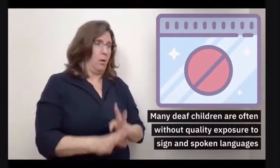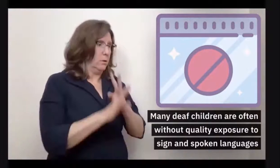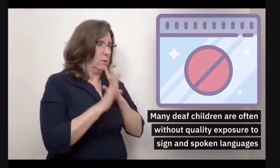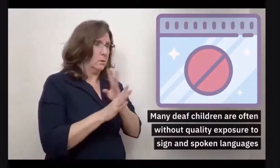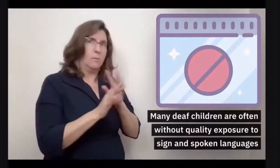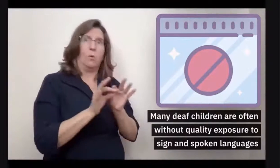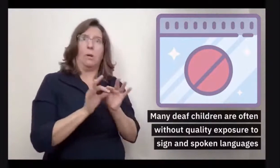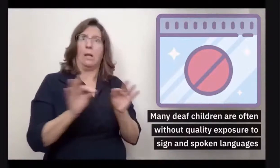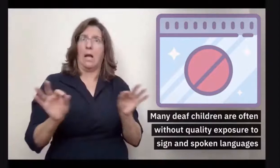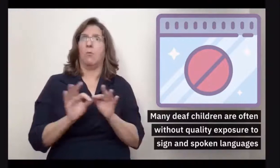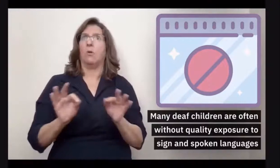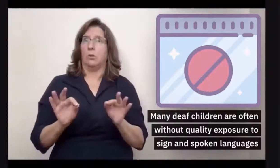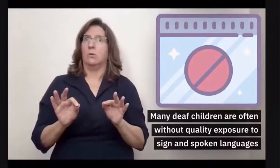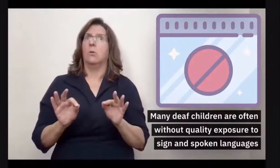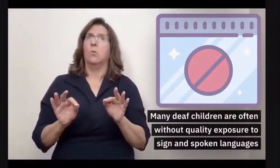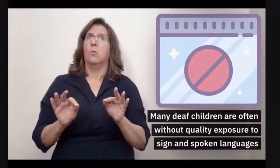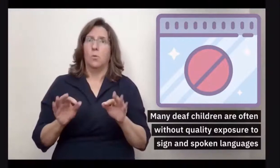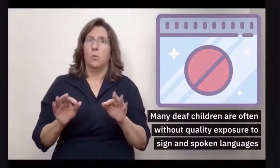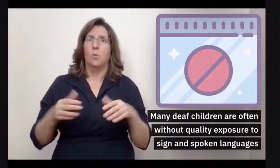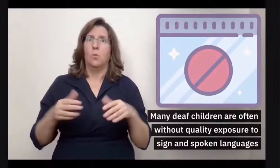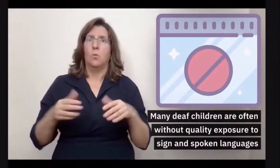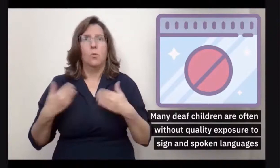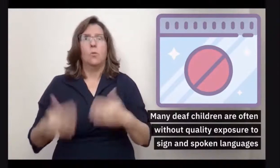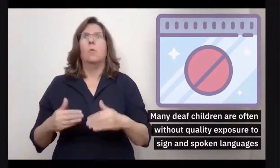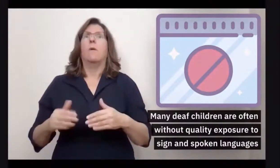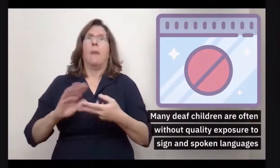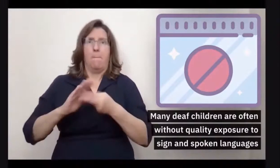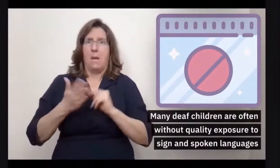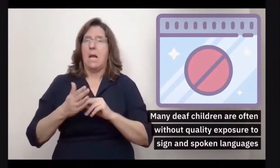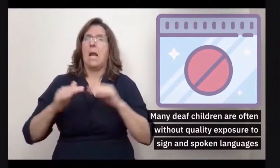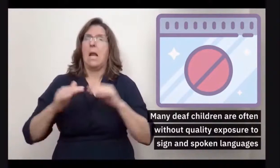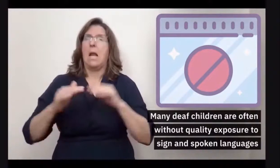quieres hacer materiales, tenerlos accesibles es algo más complejo.